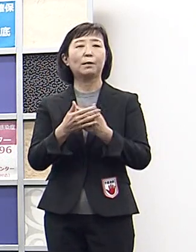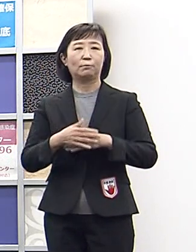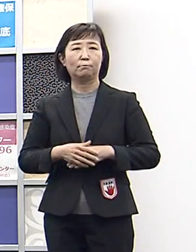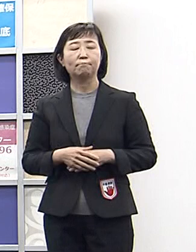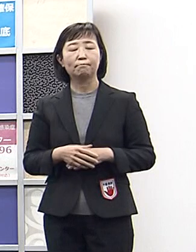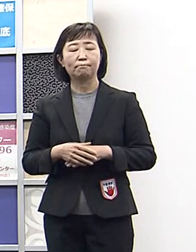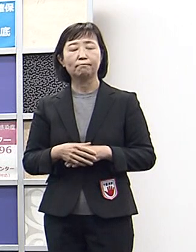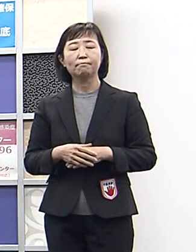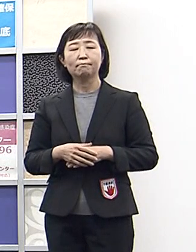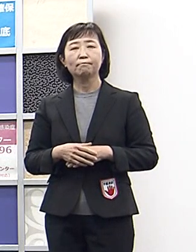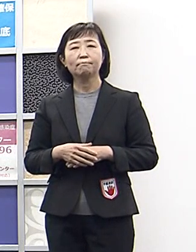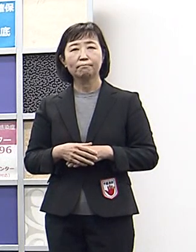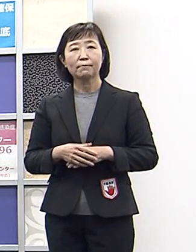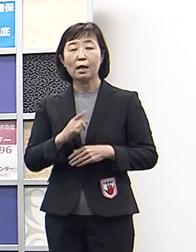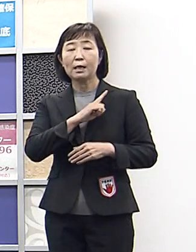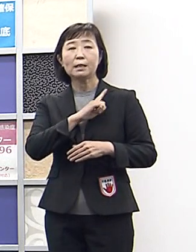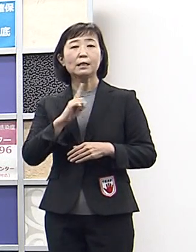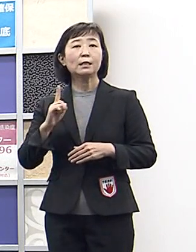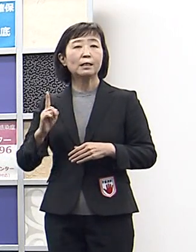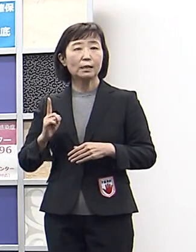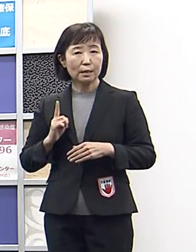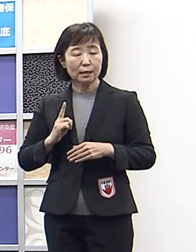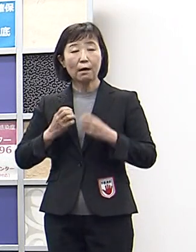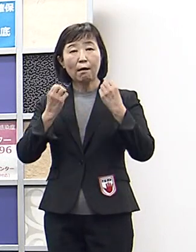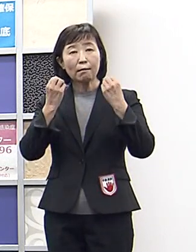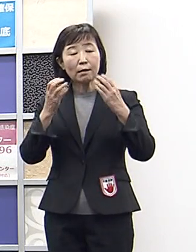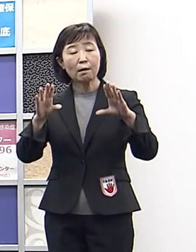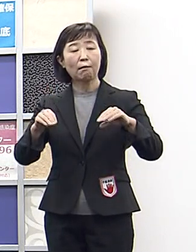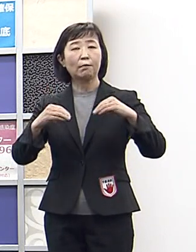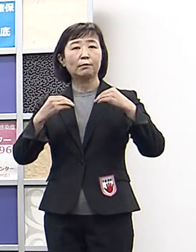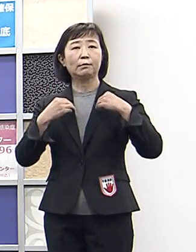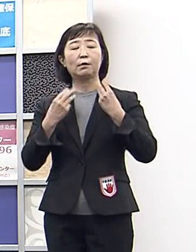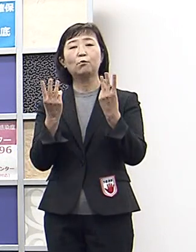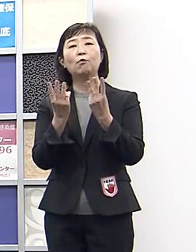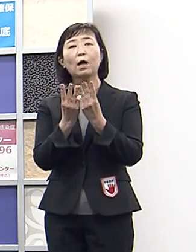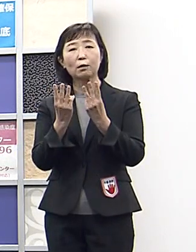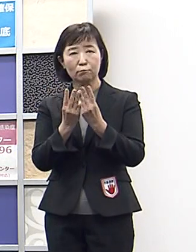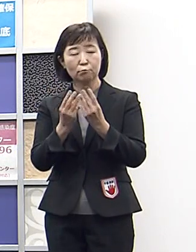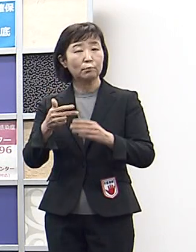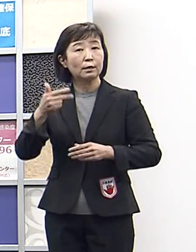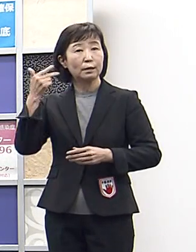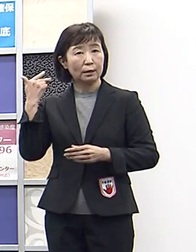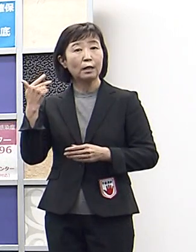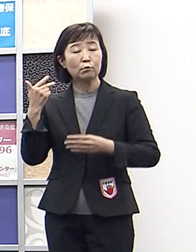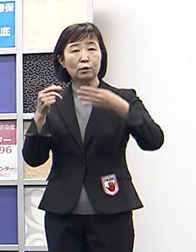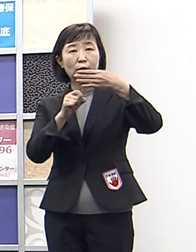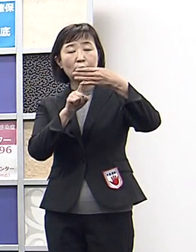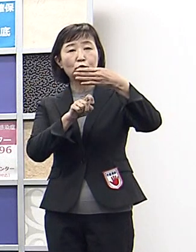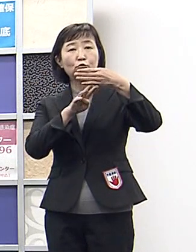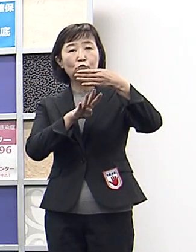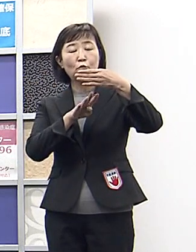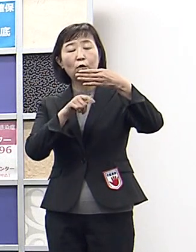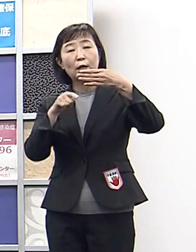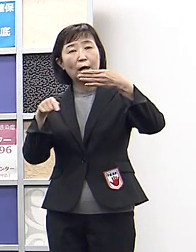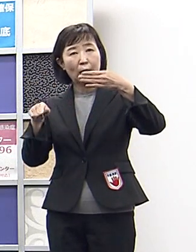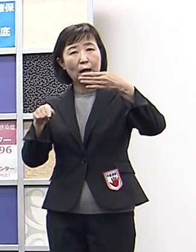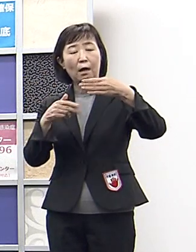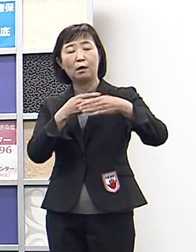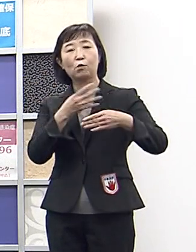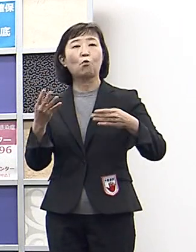ます1日当たりの新規感染者数ですが先週14日から4日間連続で